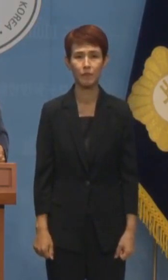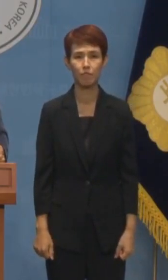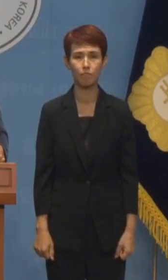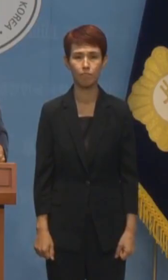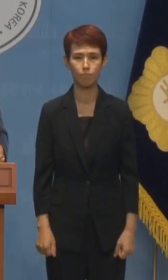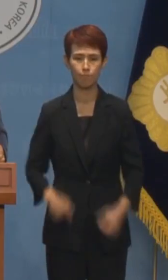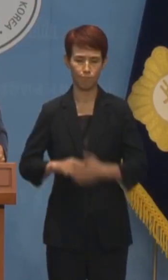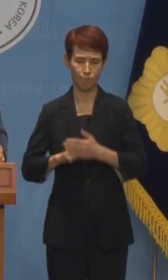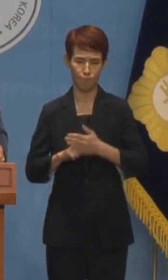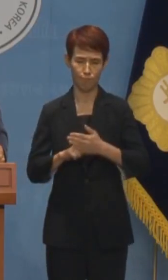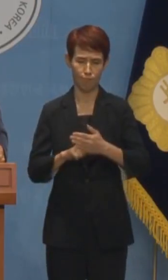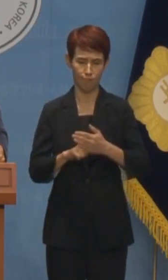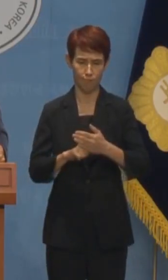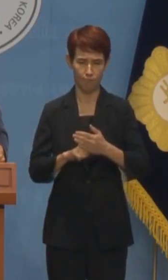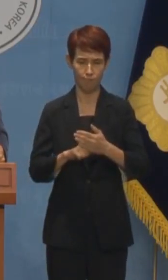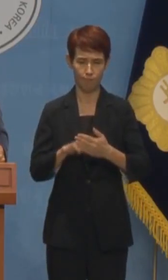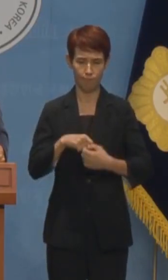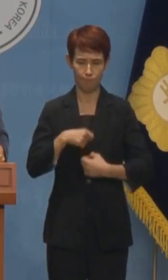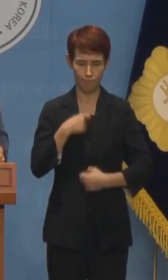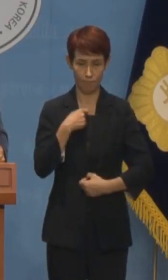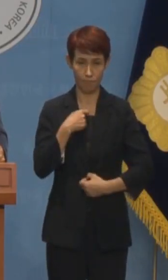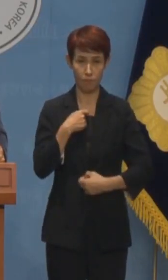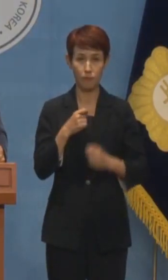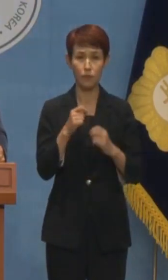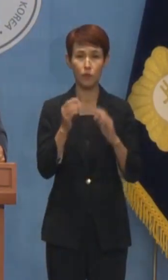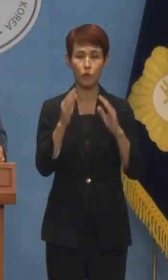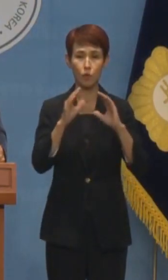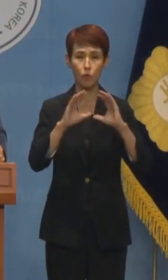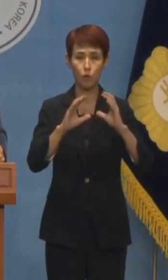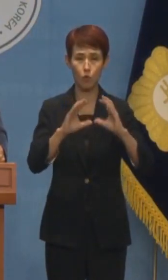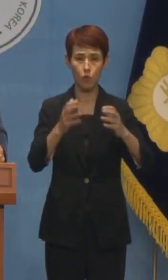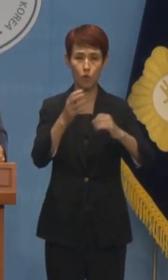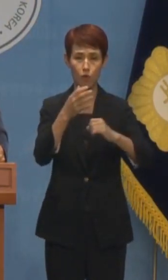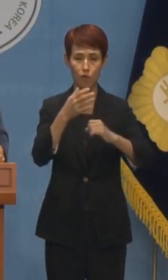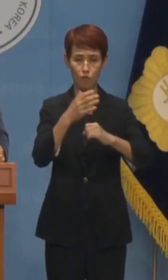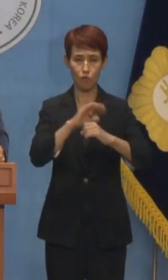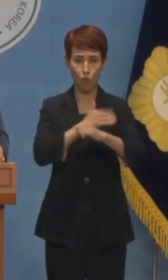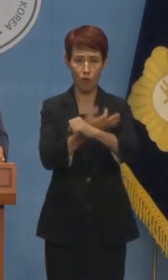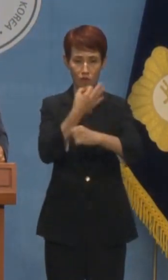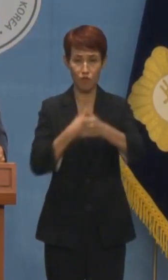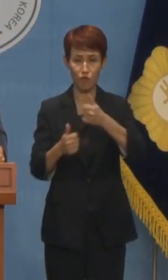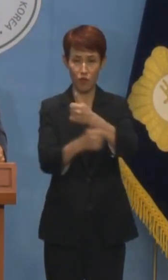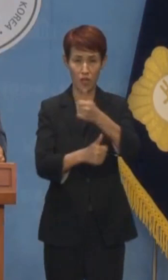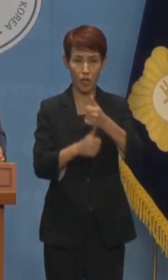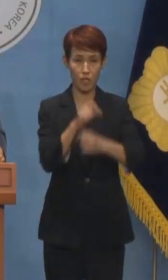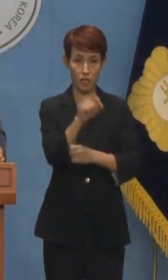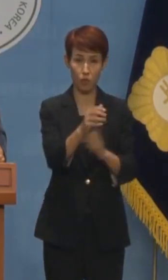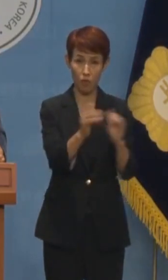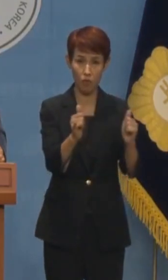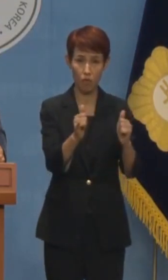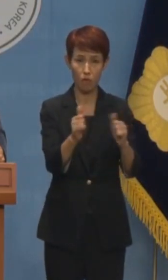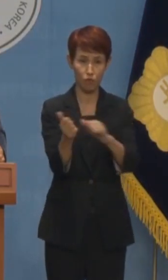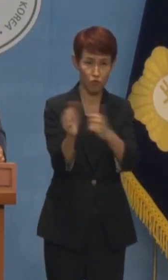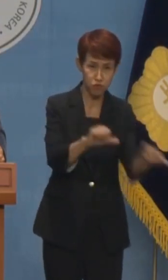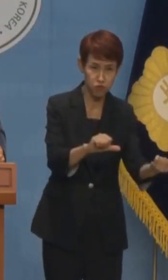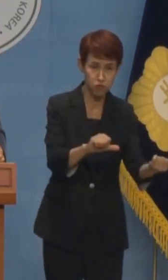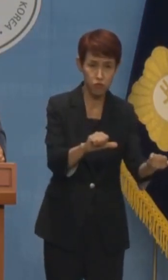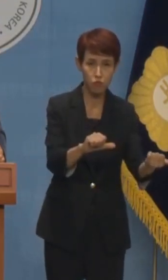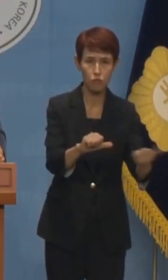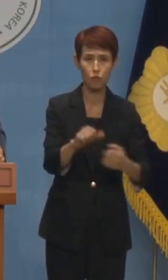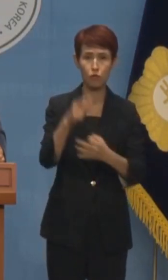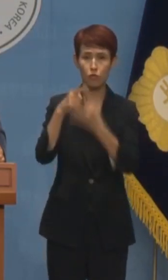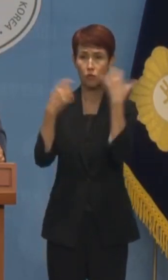강직하고 청렴한 권익위의 젊은 국장의 억울한 죽음에 아무도 책임지지 않는 윤석열 정권,